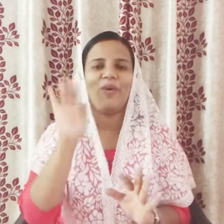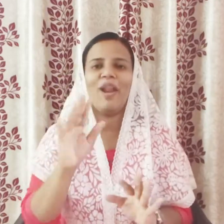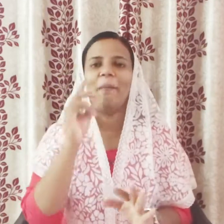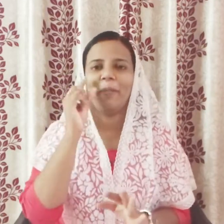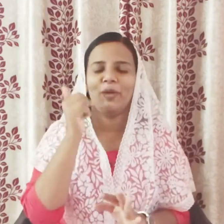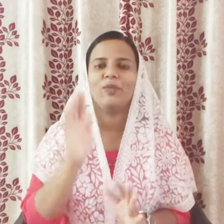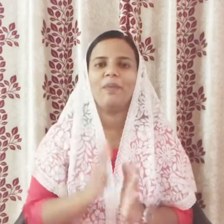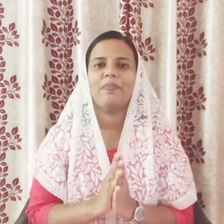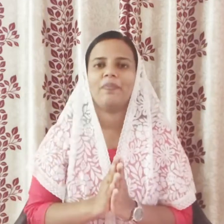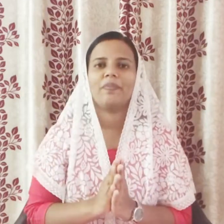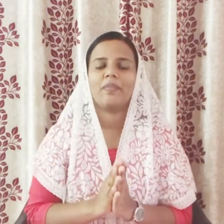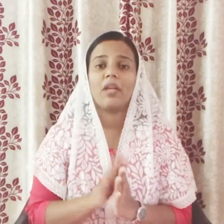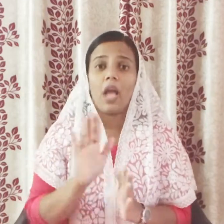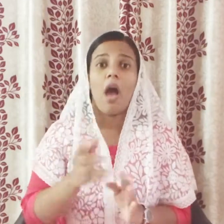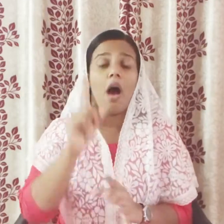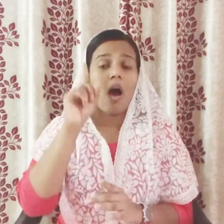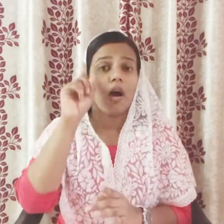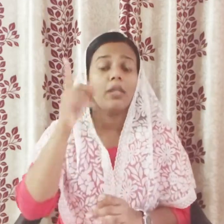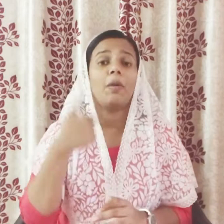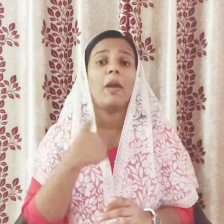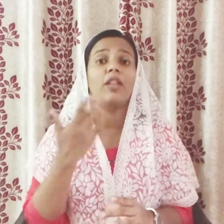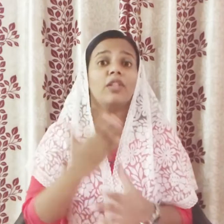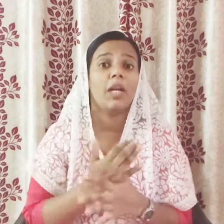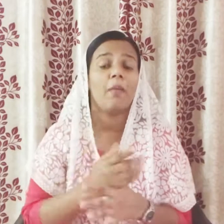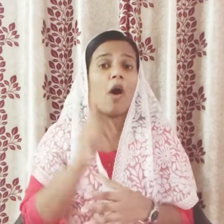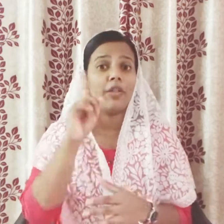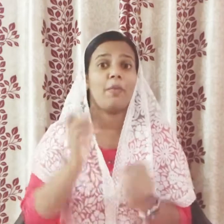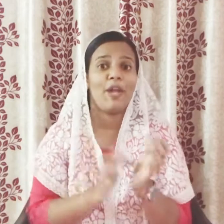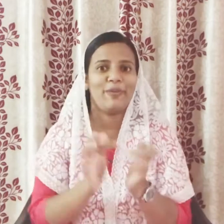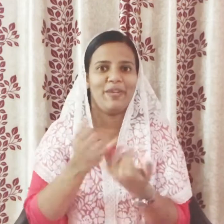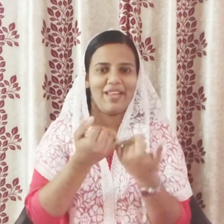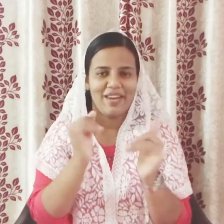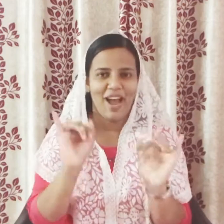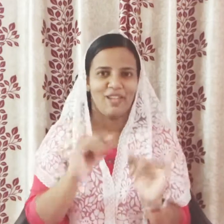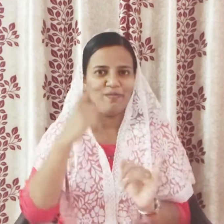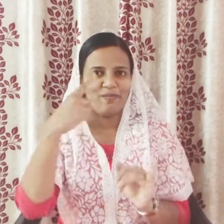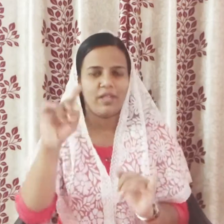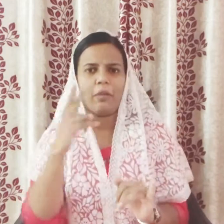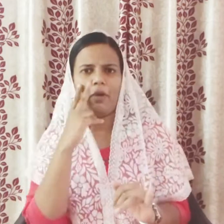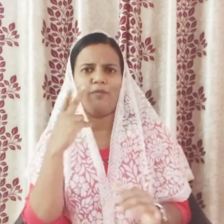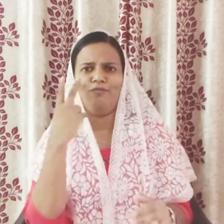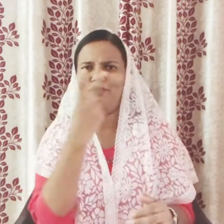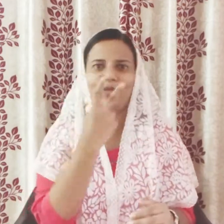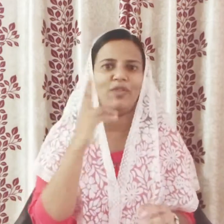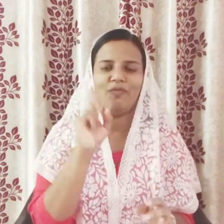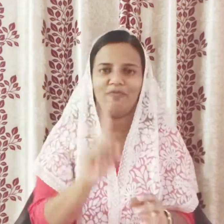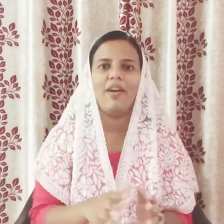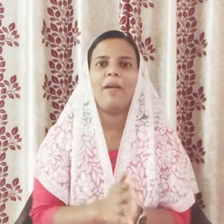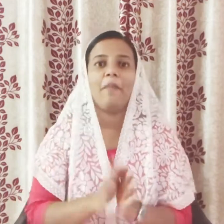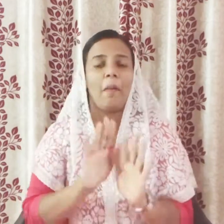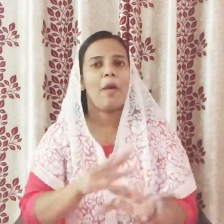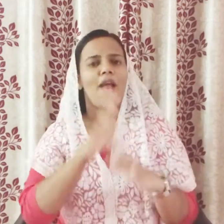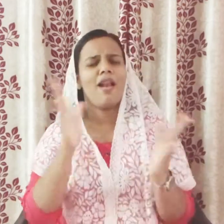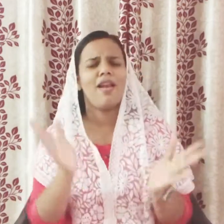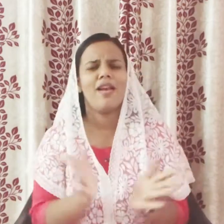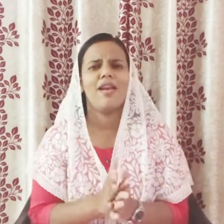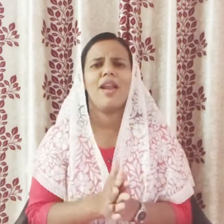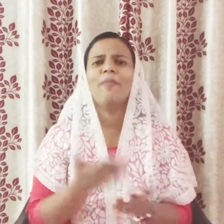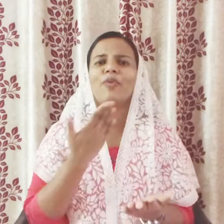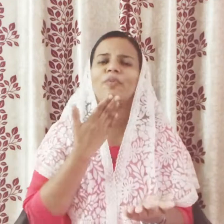ബുദ്ധിയുള്ളവർ. അതാണ് പറയുന്നത്, നിങ്ങൾ മുൻപേ എൻ്റെ രാജ്യവും നീതിയും അന്വേഷിക്കുക, അതോടുകൂടെ ഇവയോ ഈ വകയൊക്കെയും നിങ്ങൾക്ക് ലഭിക്കപ്പെടും. നമ്മളാണെങ്കിൽ